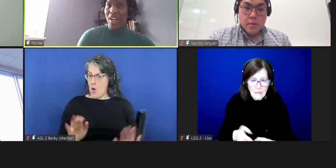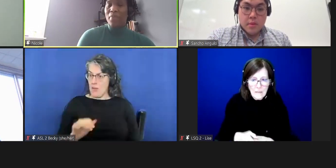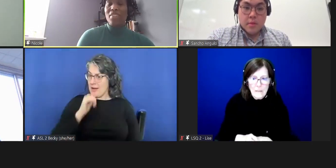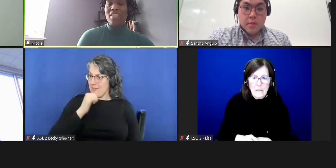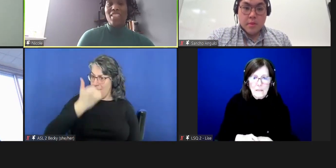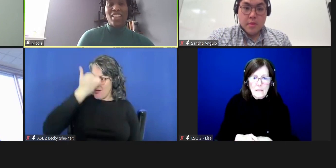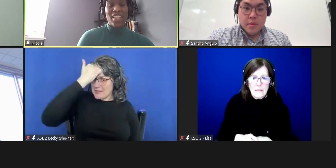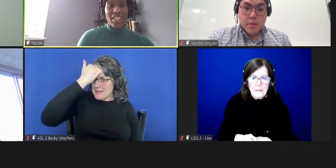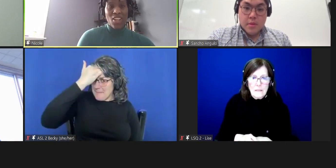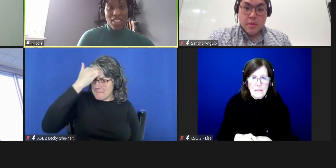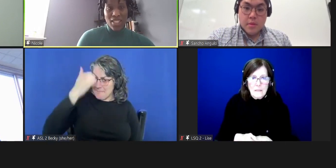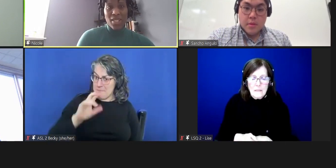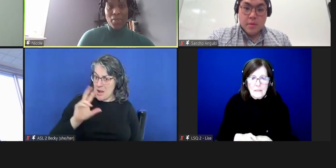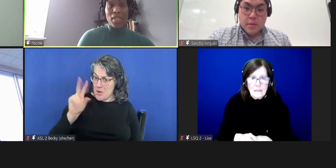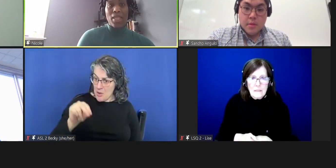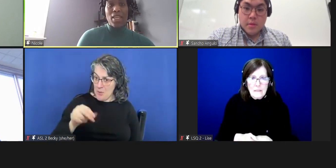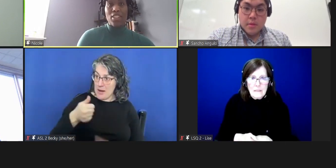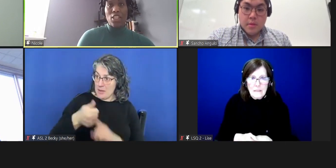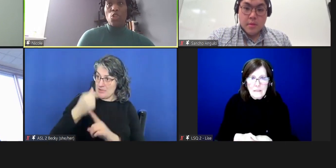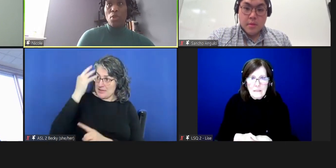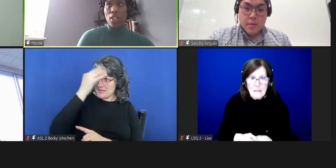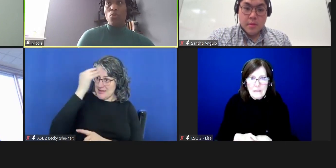parle.